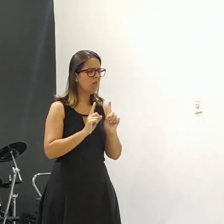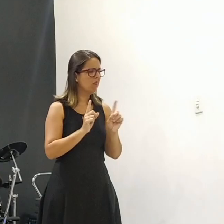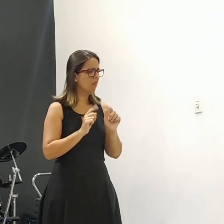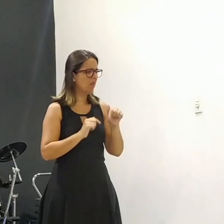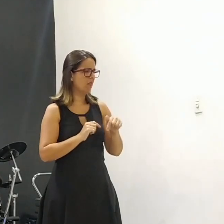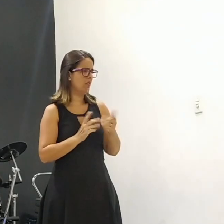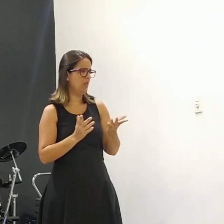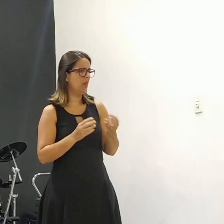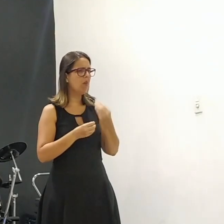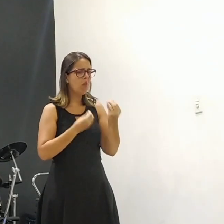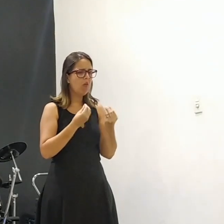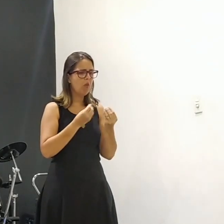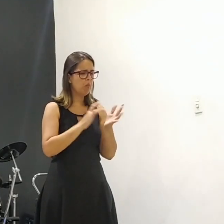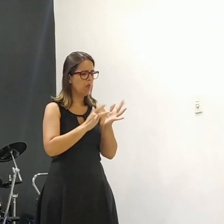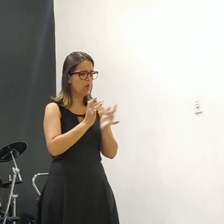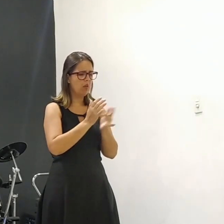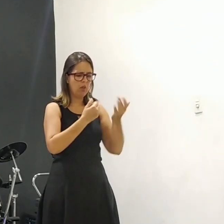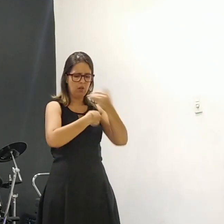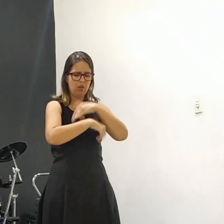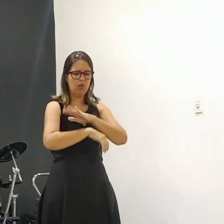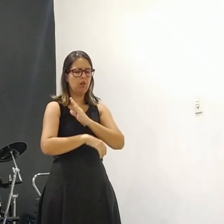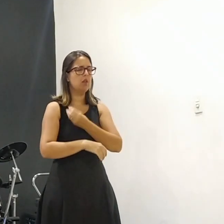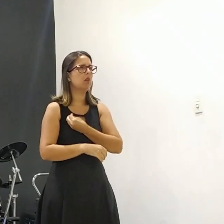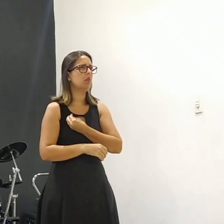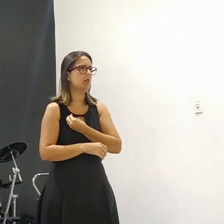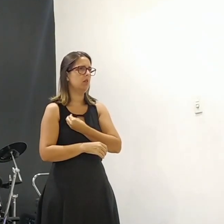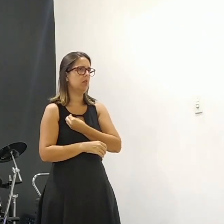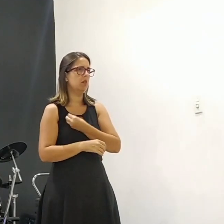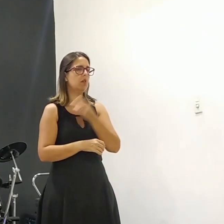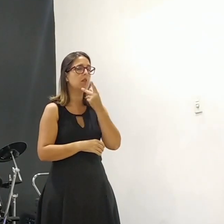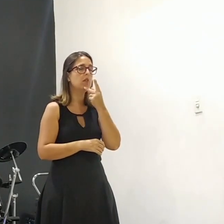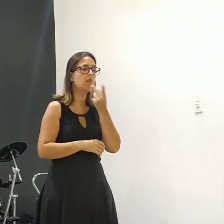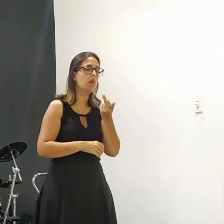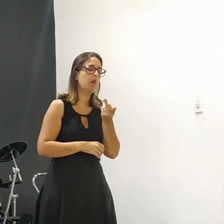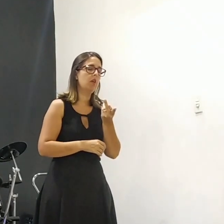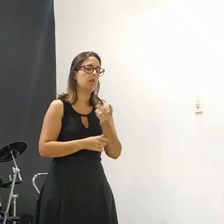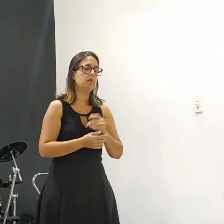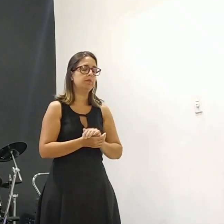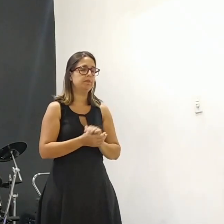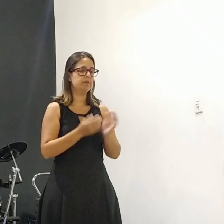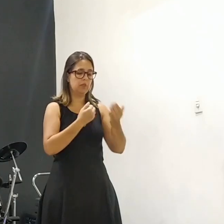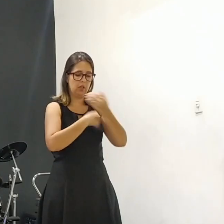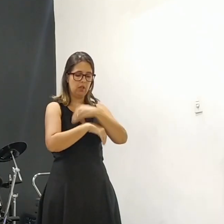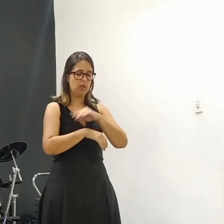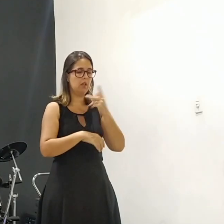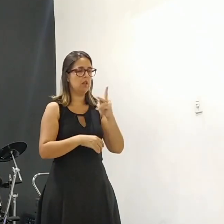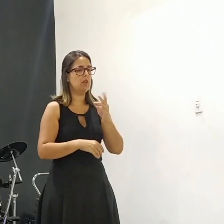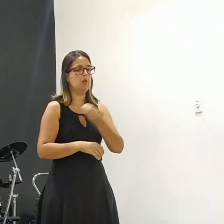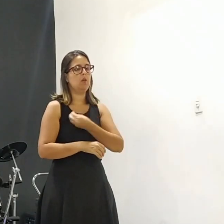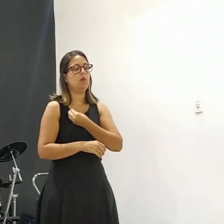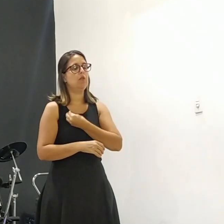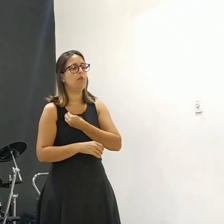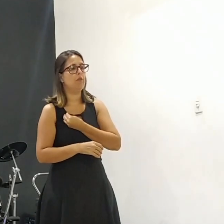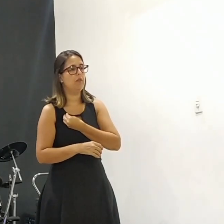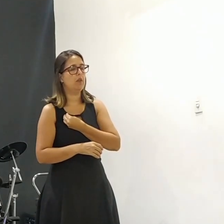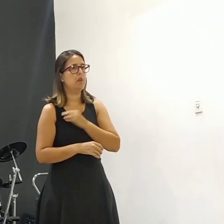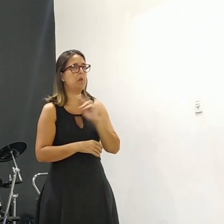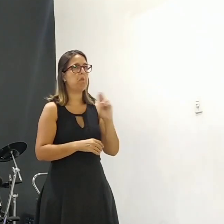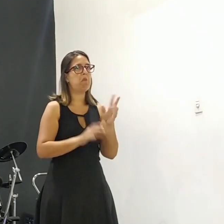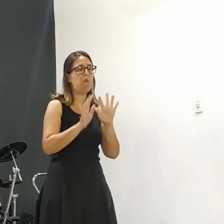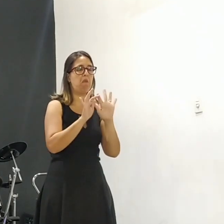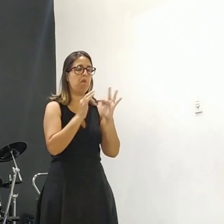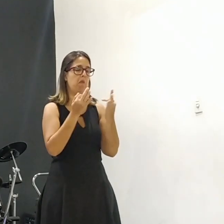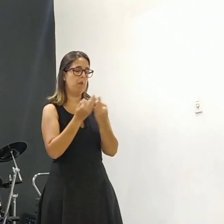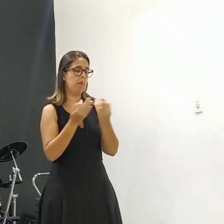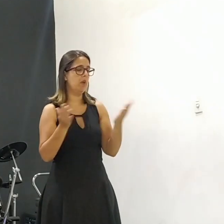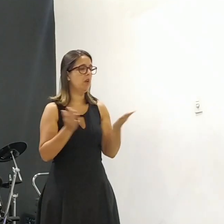forma? E eu quero te dizer esta noite que Jesus, ele vai entrar na vida de alguém e vai entrar na família de